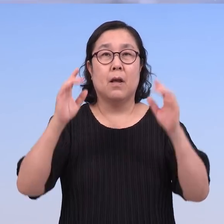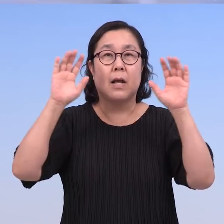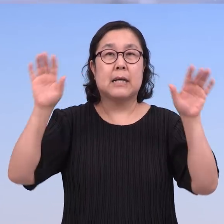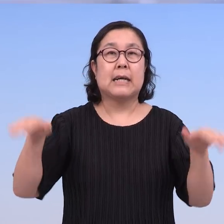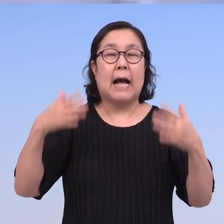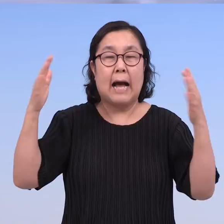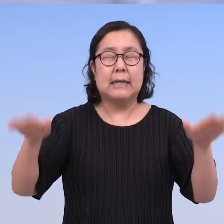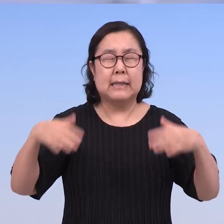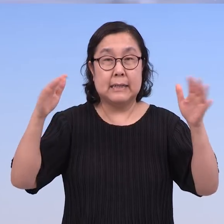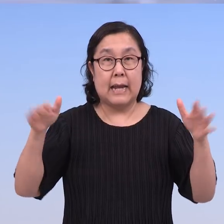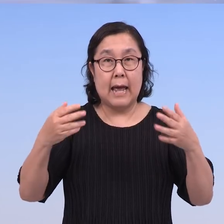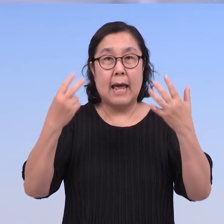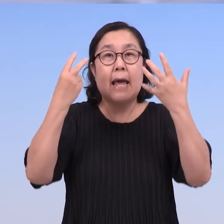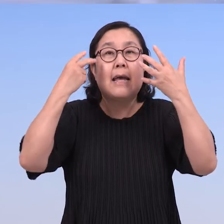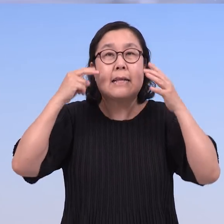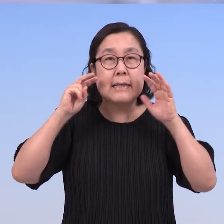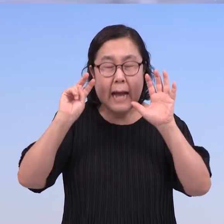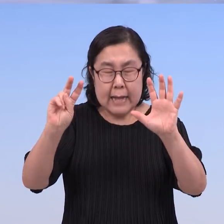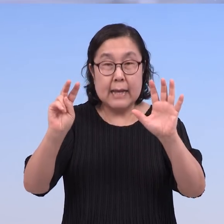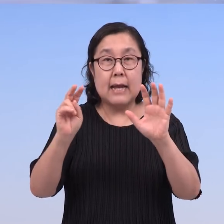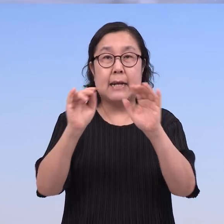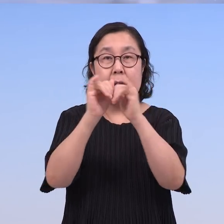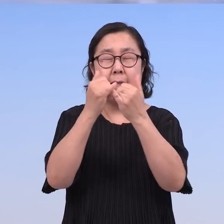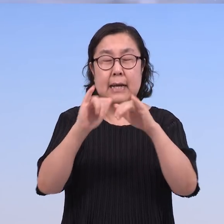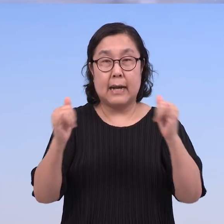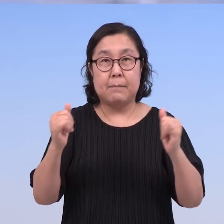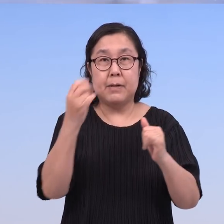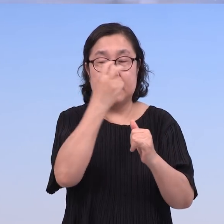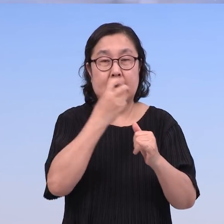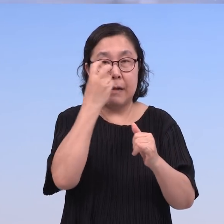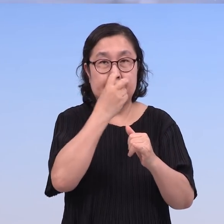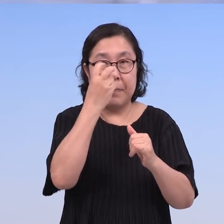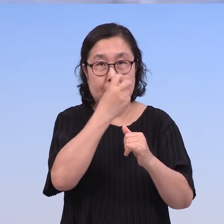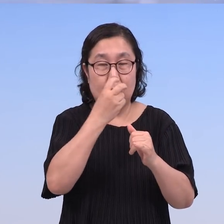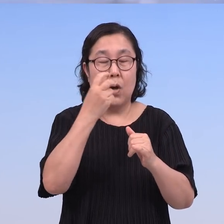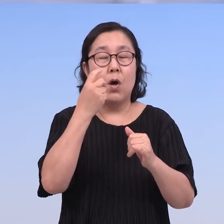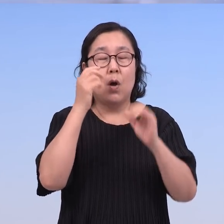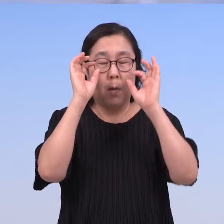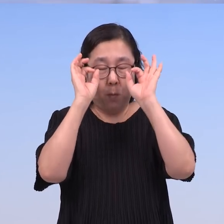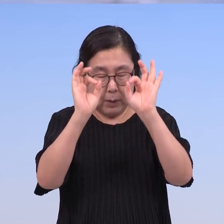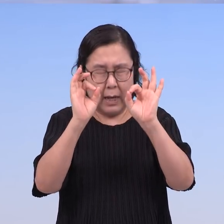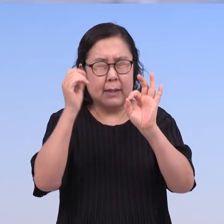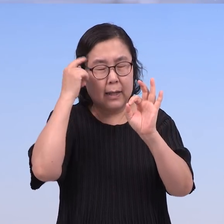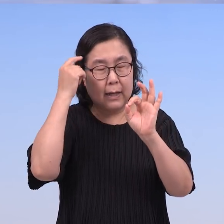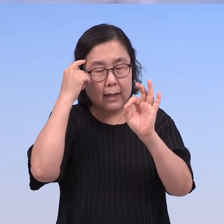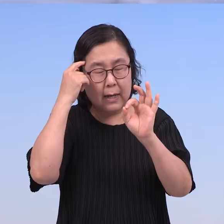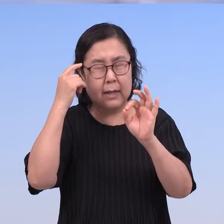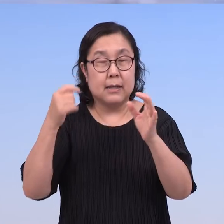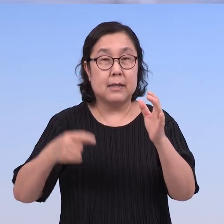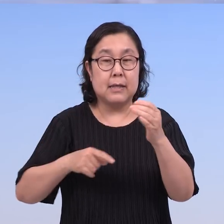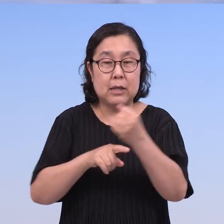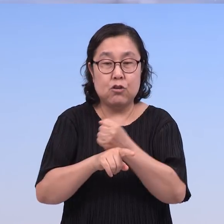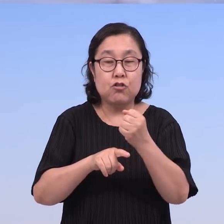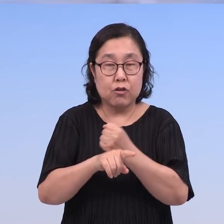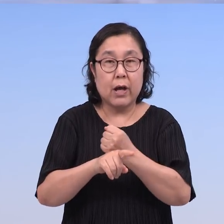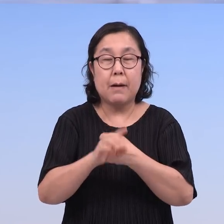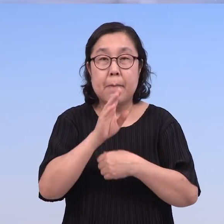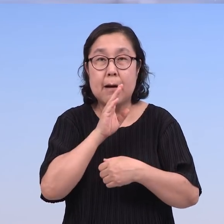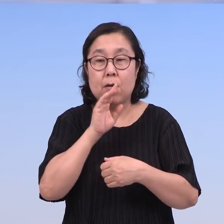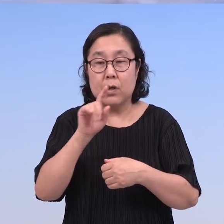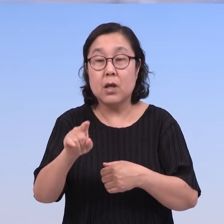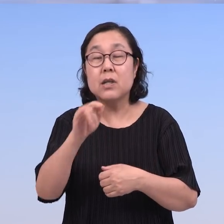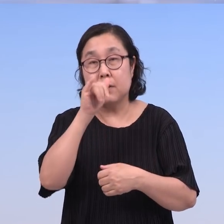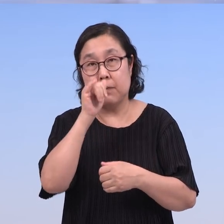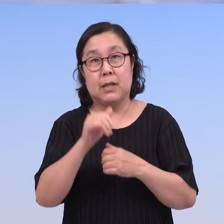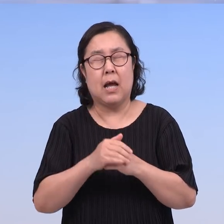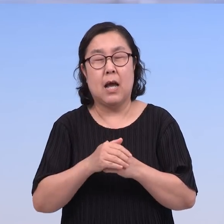제가 이번 가을에 이 다니엘이라는 인물을 살펴보기로 결심한 이유가 바로 여기에 있습니다. 오늘 이